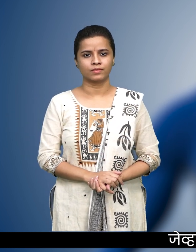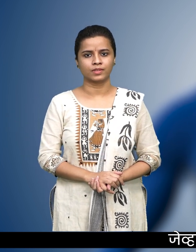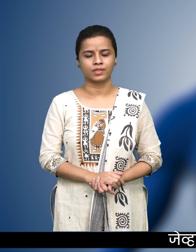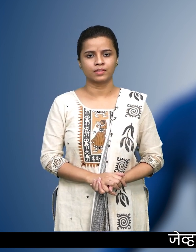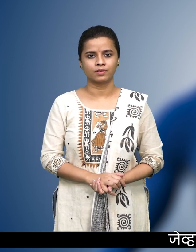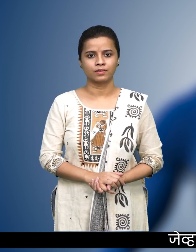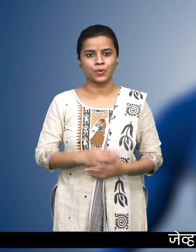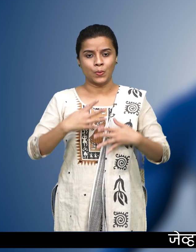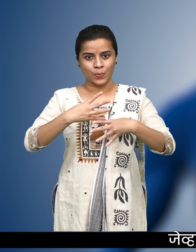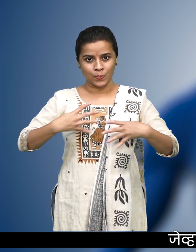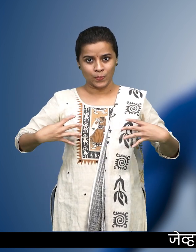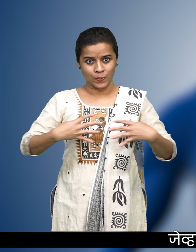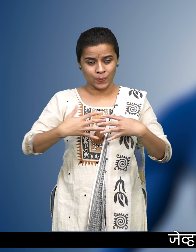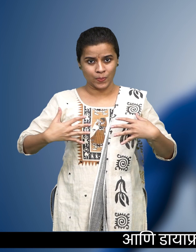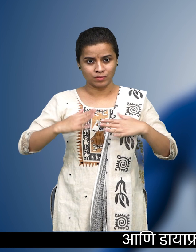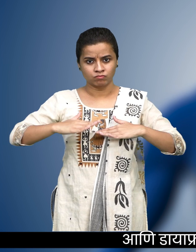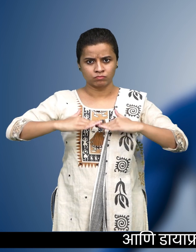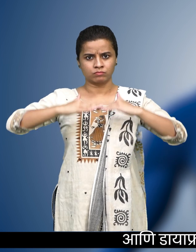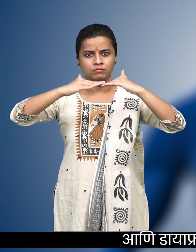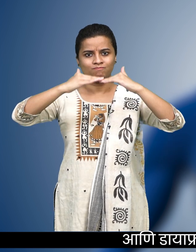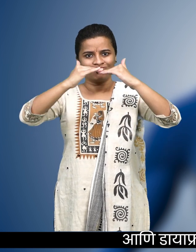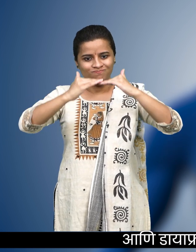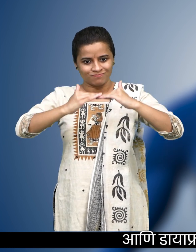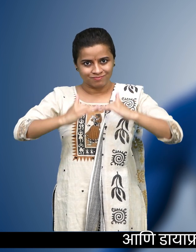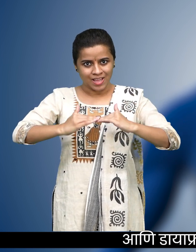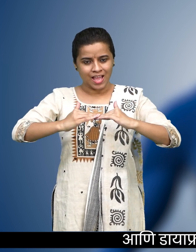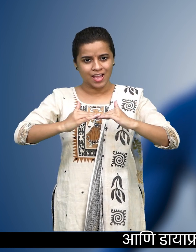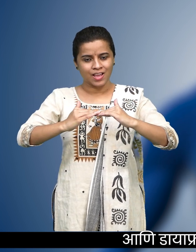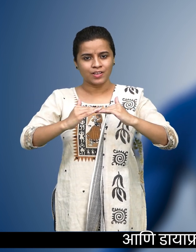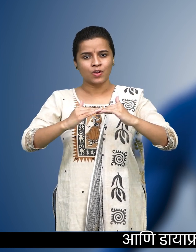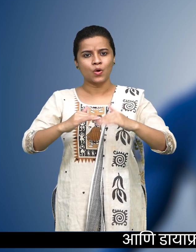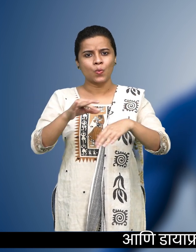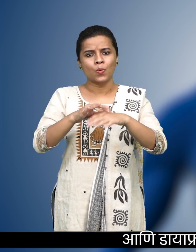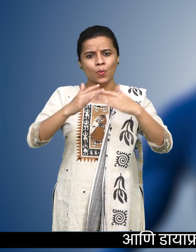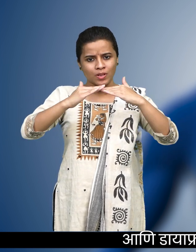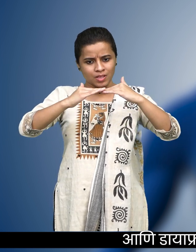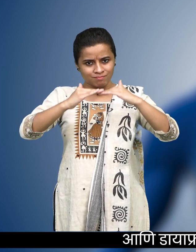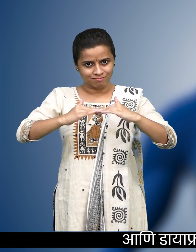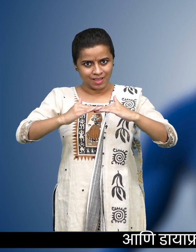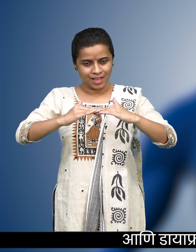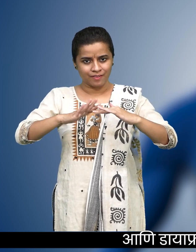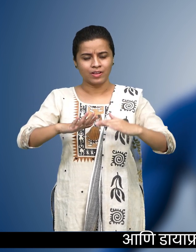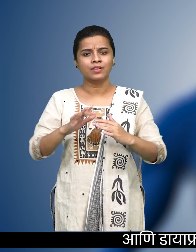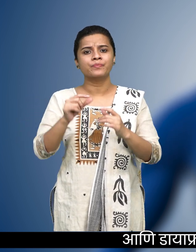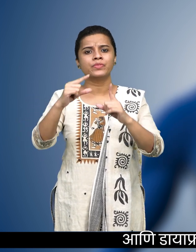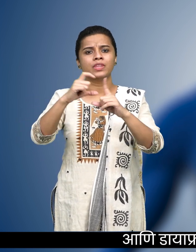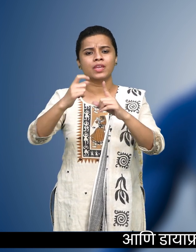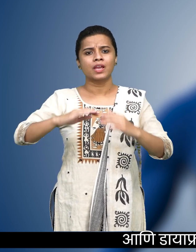जेव्हा फासड्या मूळ स्थितीत परत येतात आणि डायाफ्राम वर येतो तेव्हा फुफ्फुसांवर दबाव वाढतो.